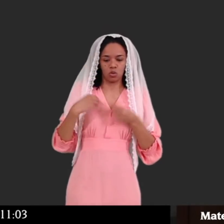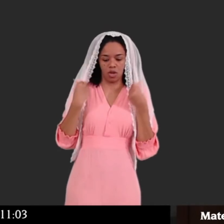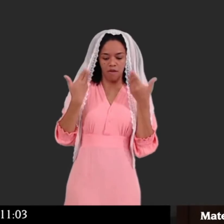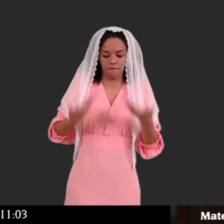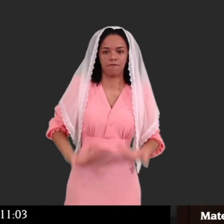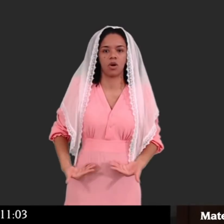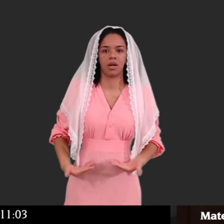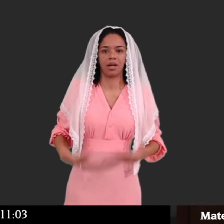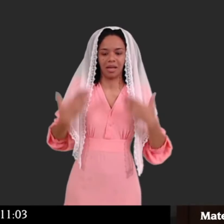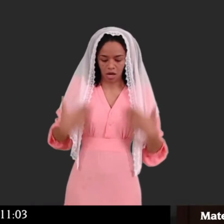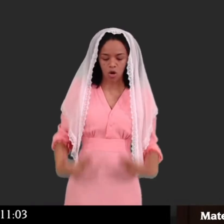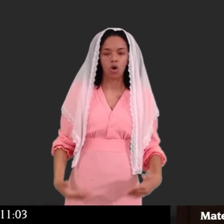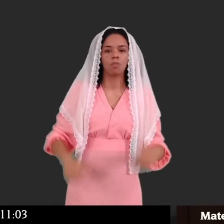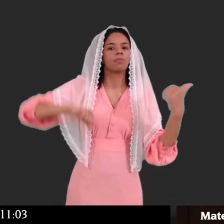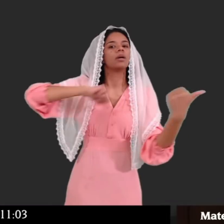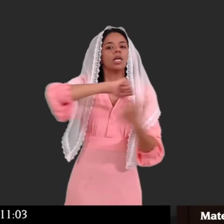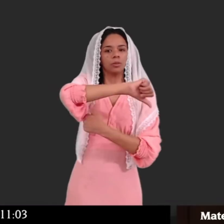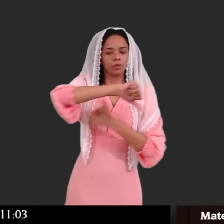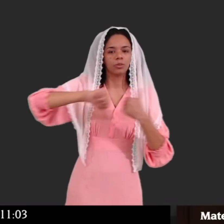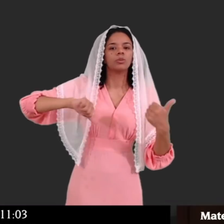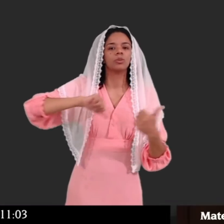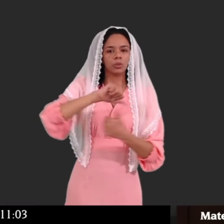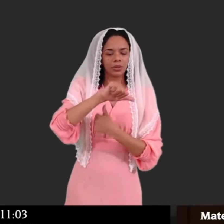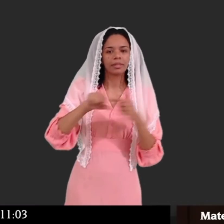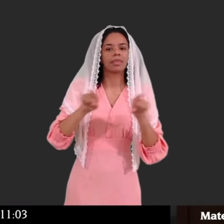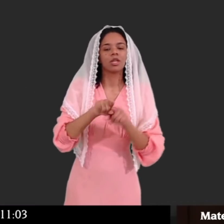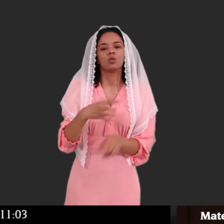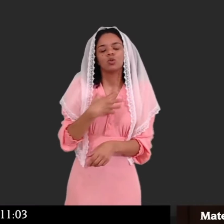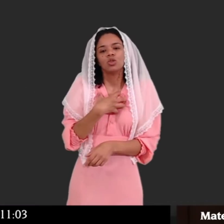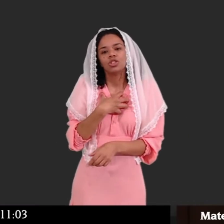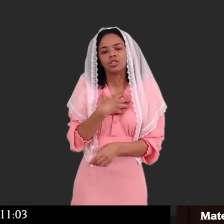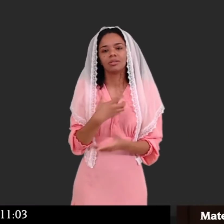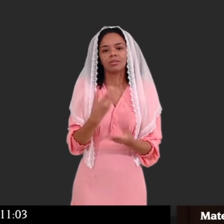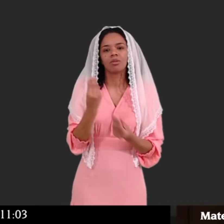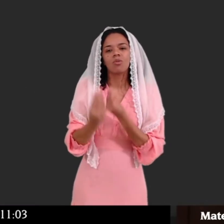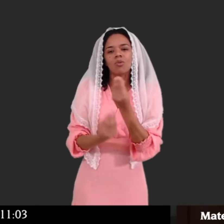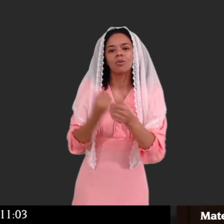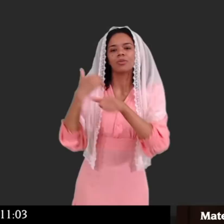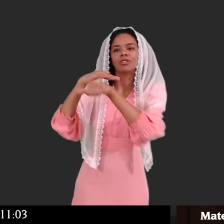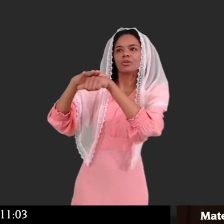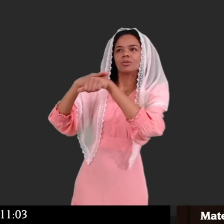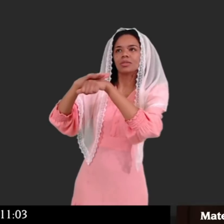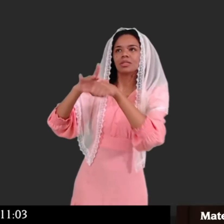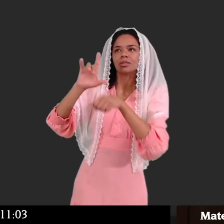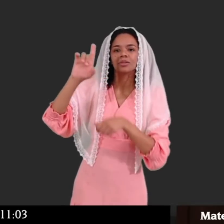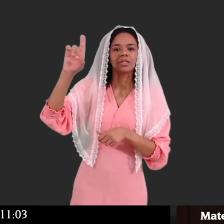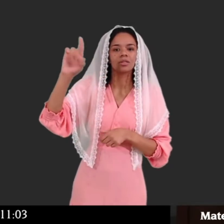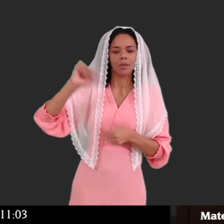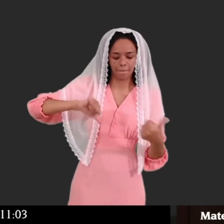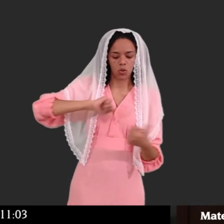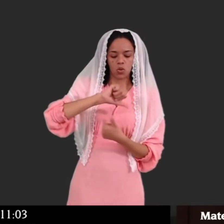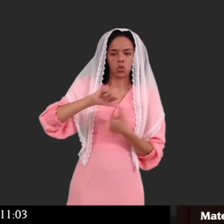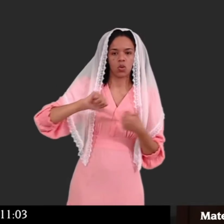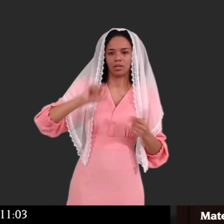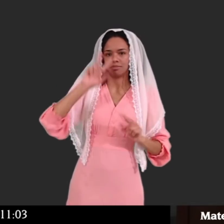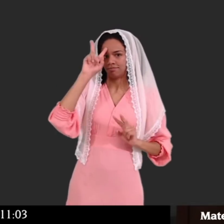Até o nosso olhar para Deus tem que mudar. Não é verdade? Nosso jeito de olhar para Deus é diferente. Você se lembra de